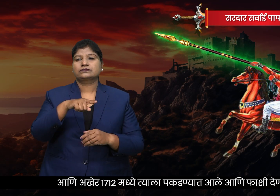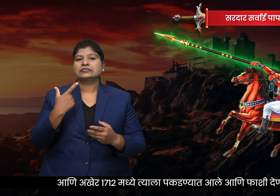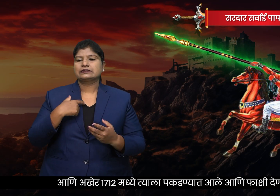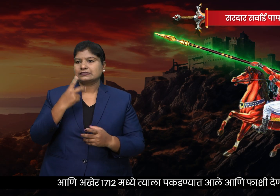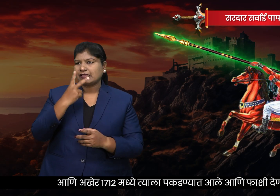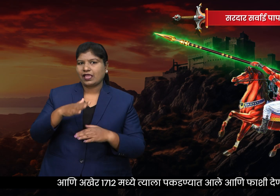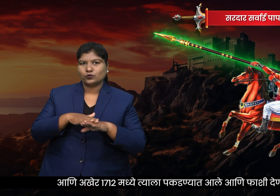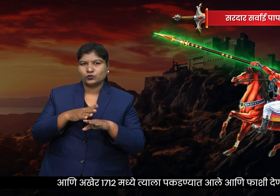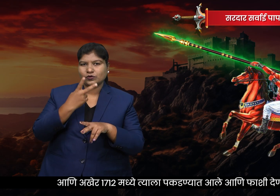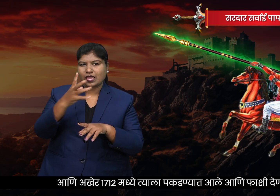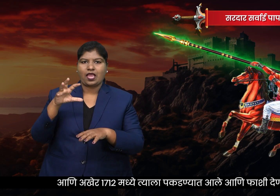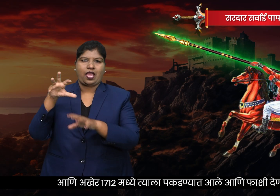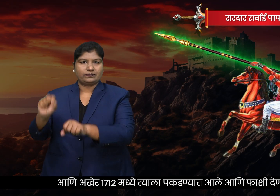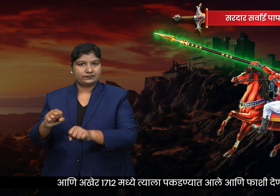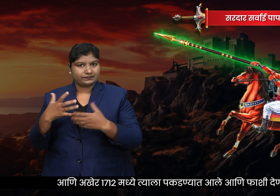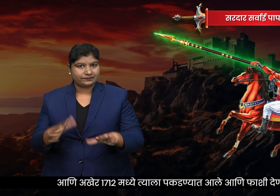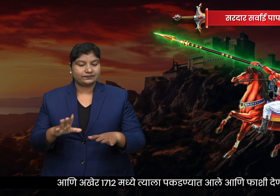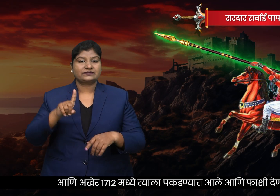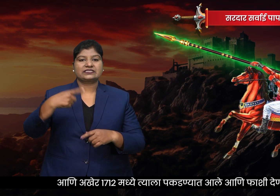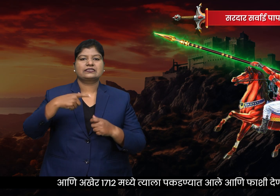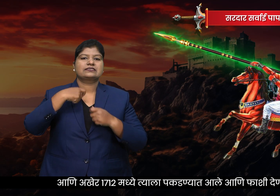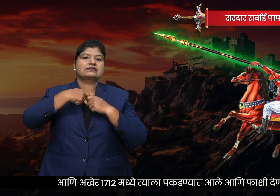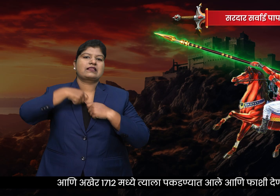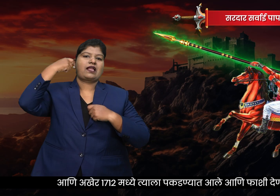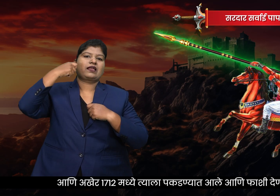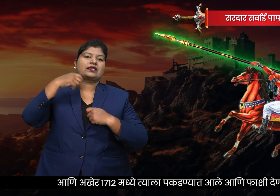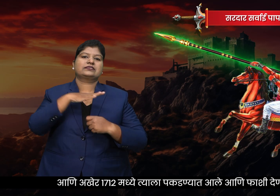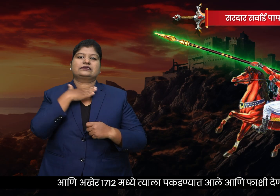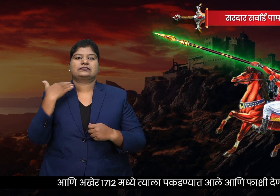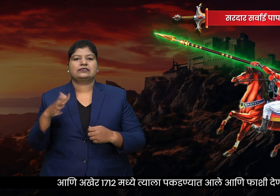मध्ये त्याला पकडण्यात आले आणि फाशी देण्यात आली.